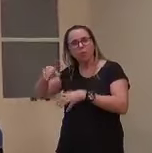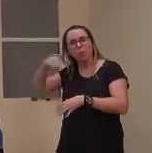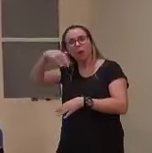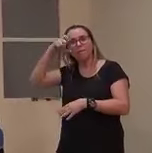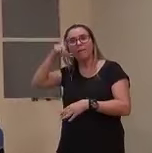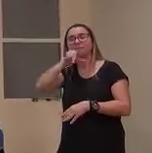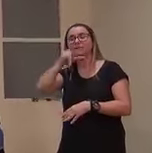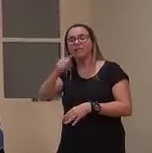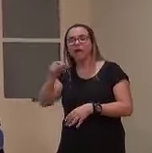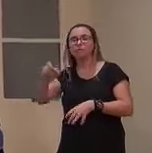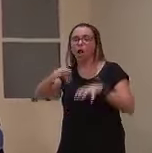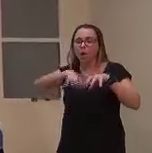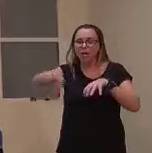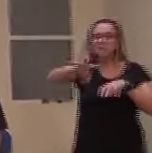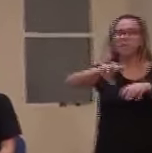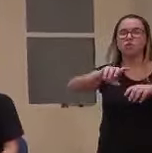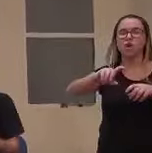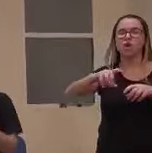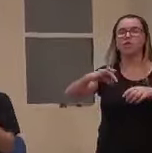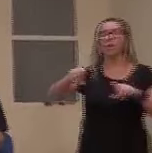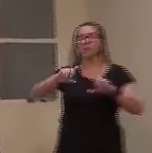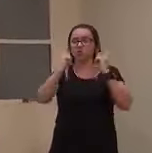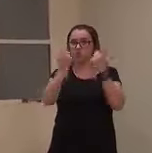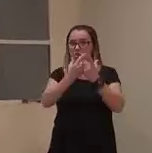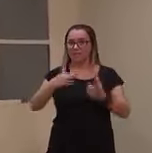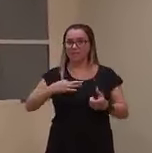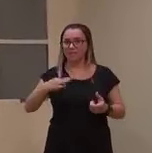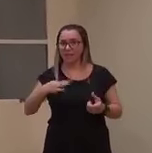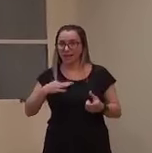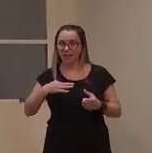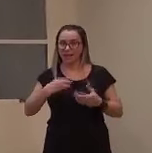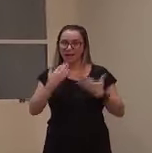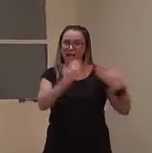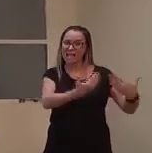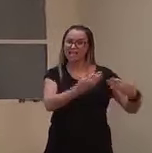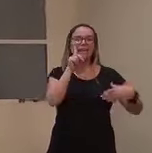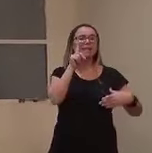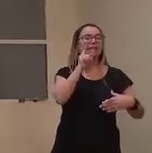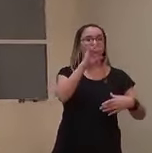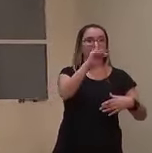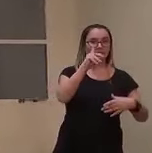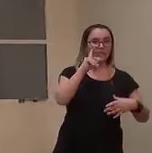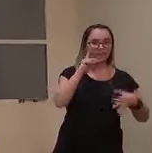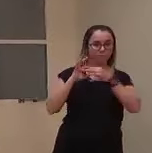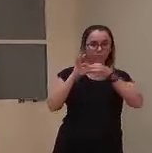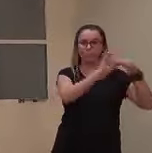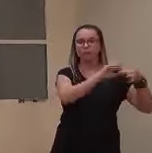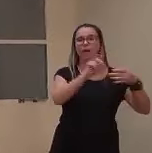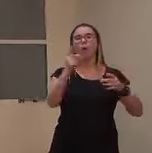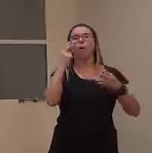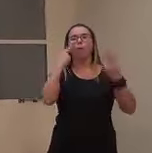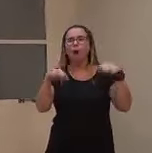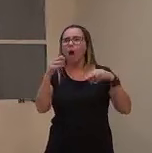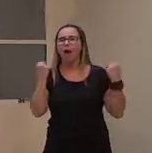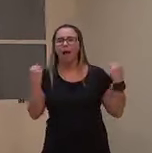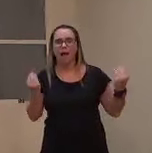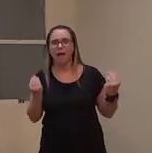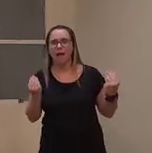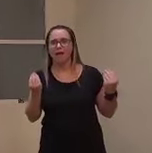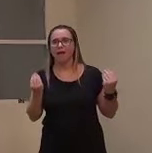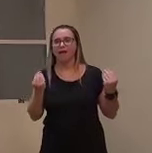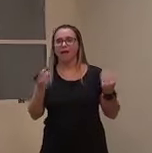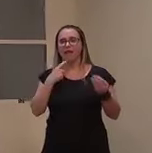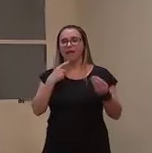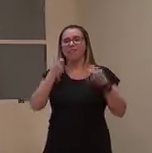una prestación de la sociedad civil a través de que lo que busca es generar y garantizar algo simplemente y